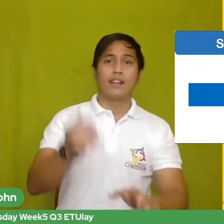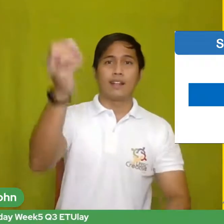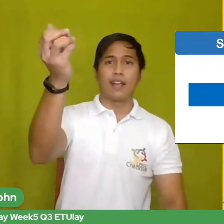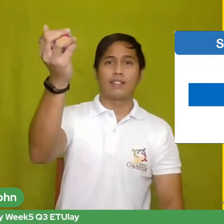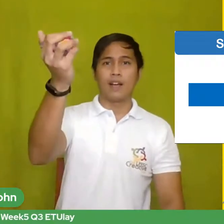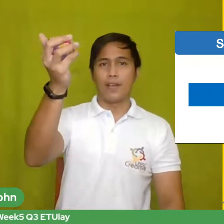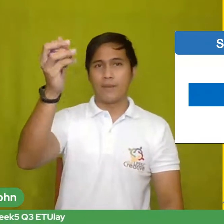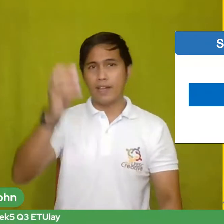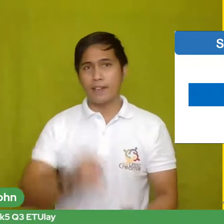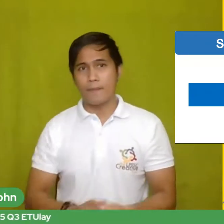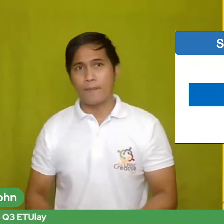Extra kamay naman.